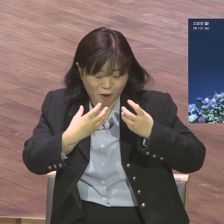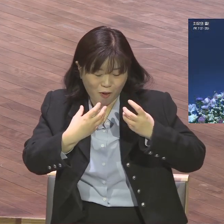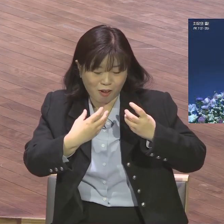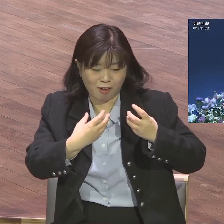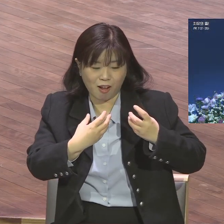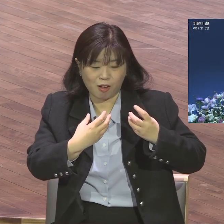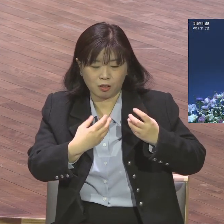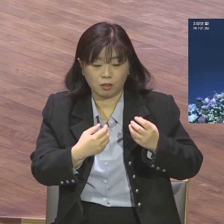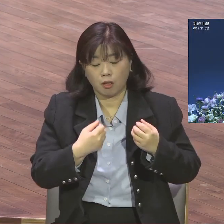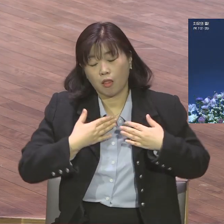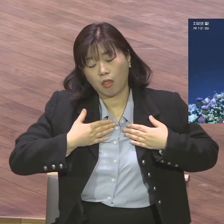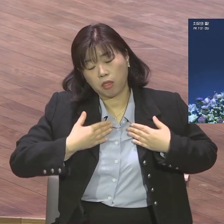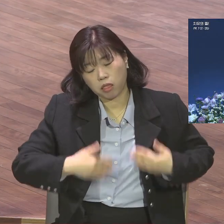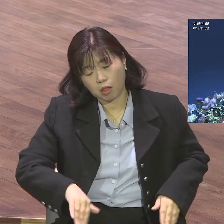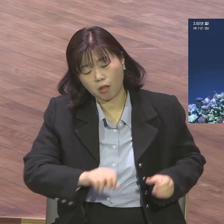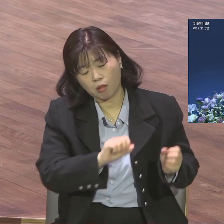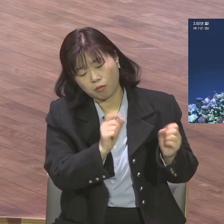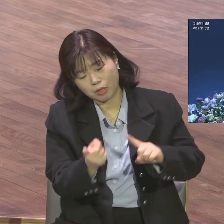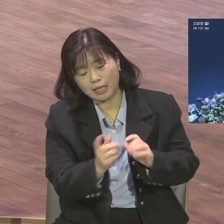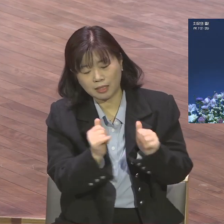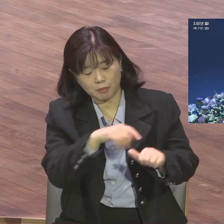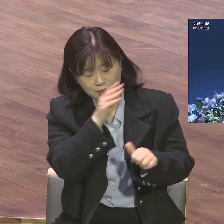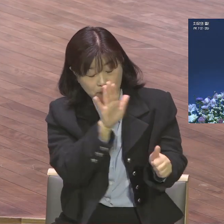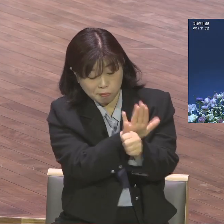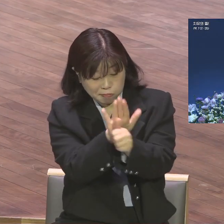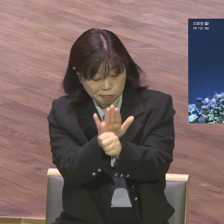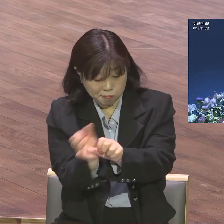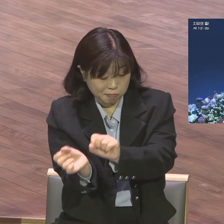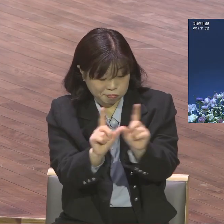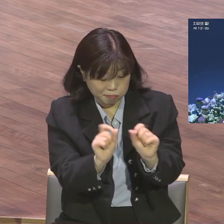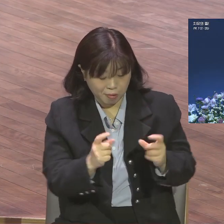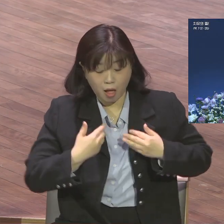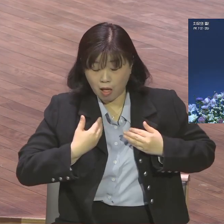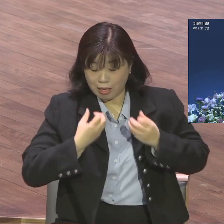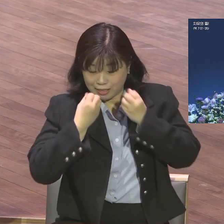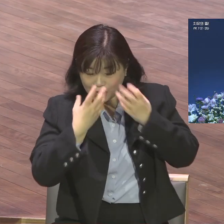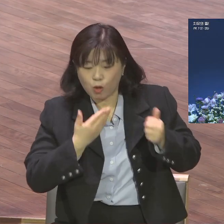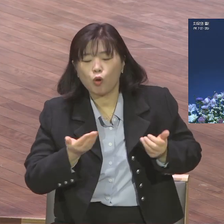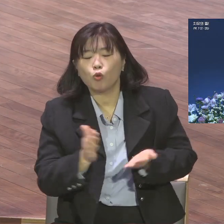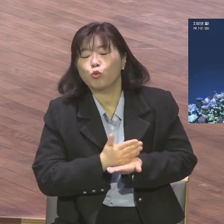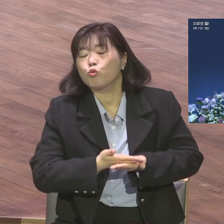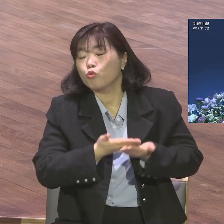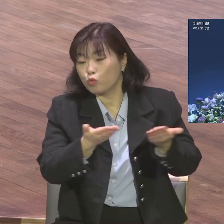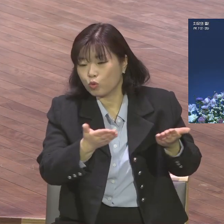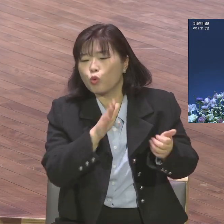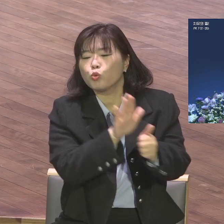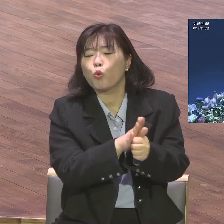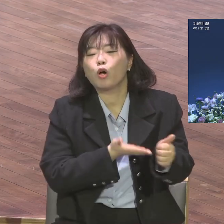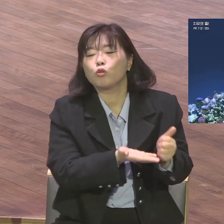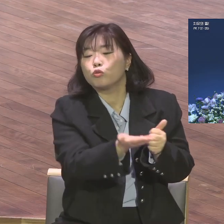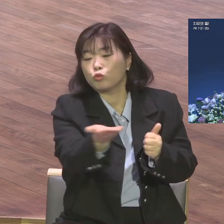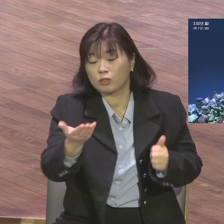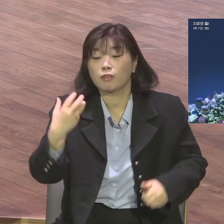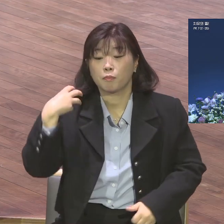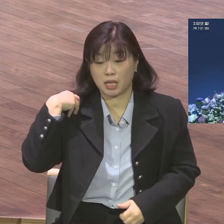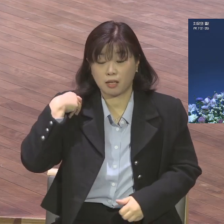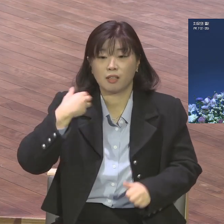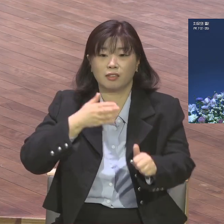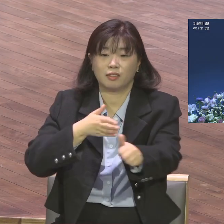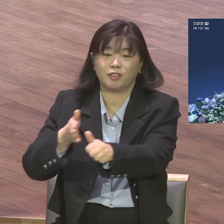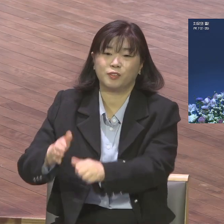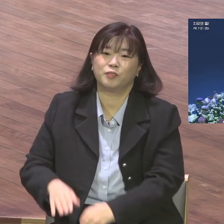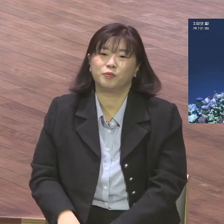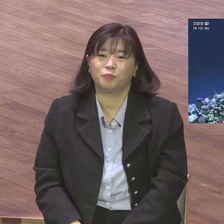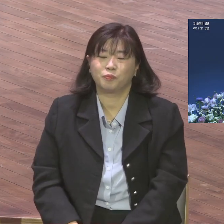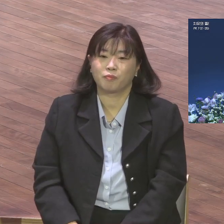이 치유 공동체들 예언계 들어왔다. 새 가족들이 말하는 게 뭔지 압니까? 첫 마디가 예언교회